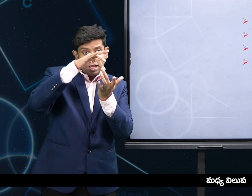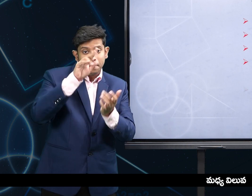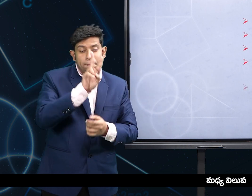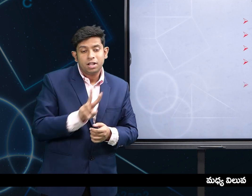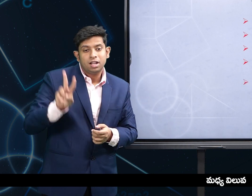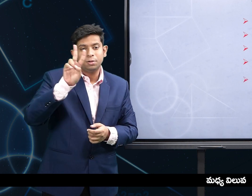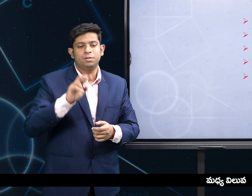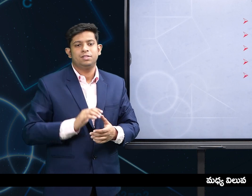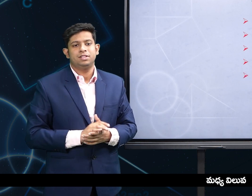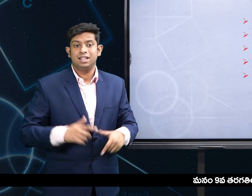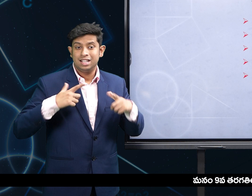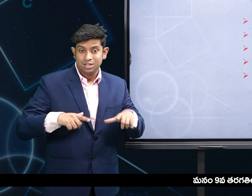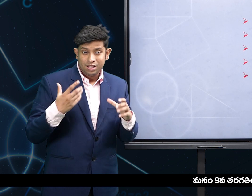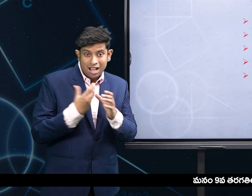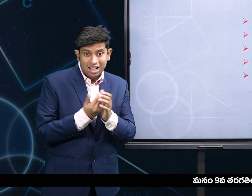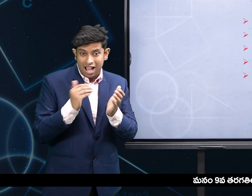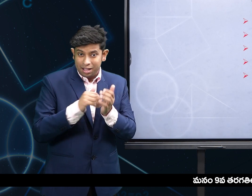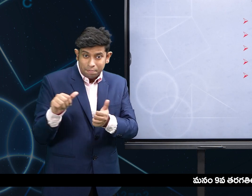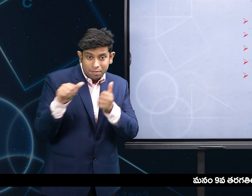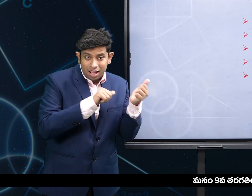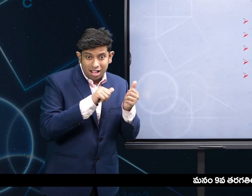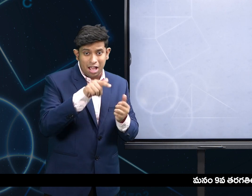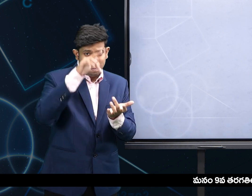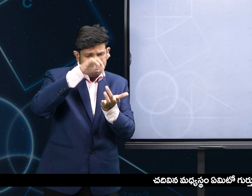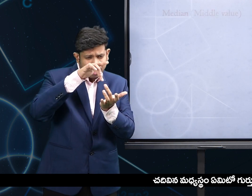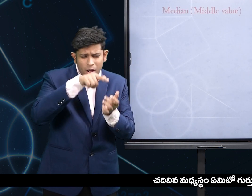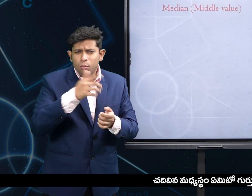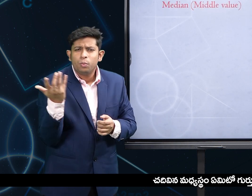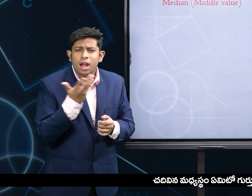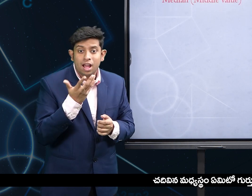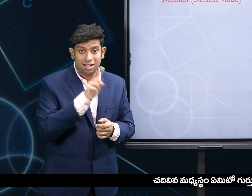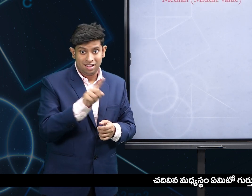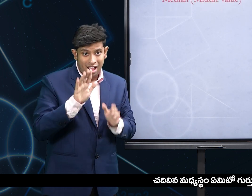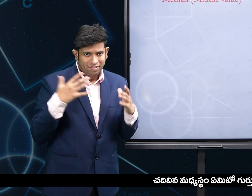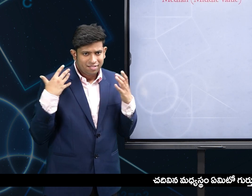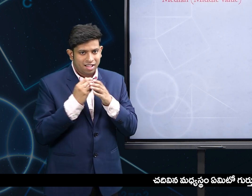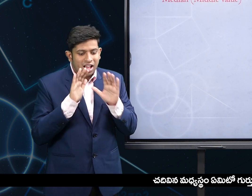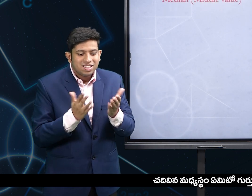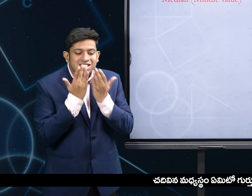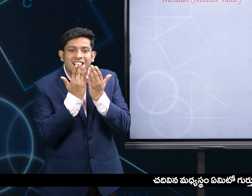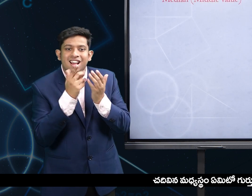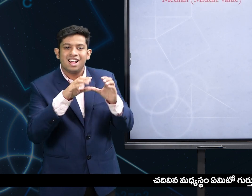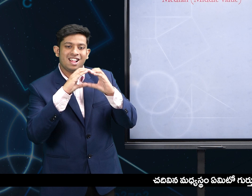మధ్య విలువ. మనం 9వ తరగతిలో చదివిన మధ్యస్థం ఏమిటో గుర్తు చేసుకుందాం.